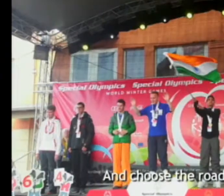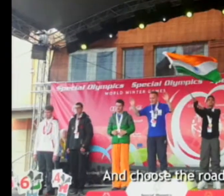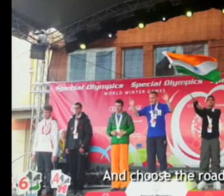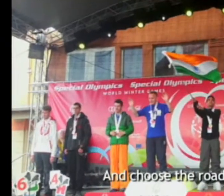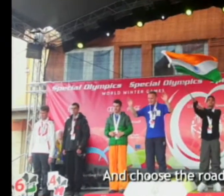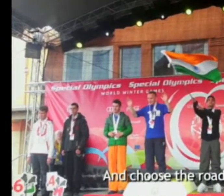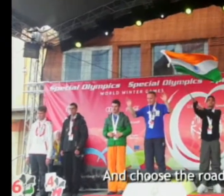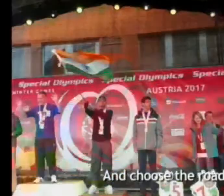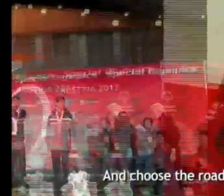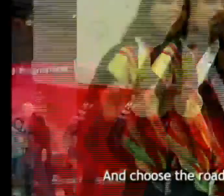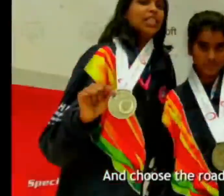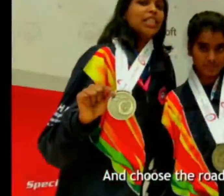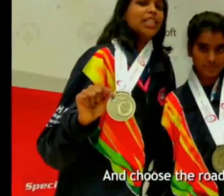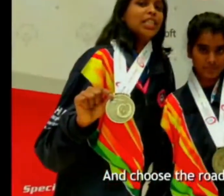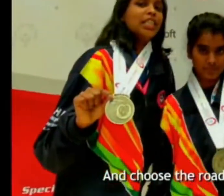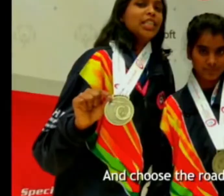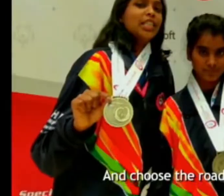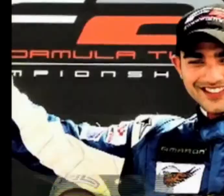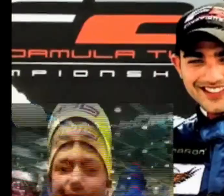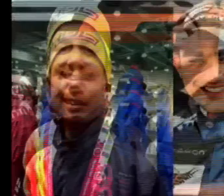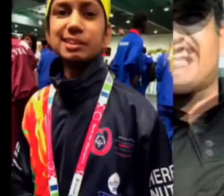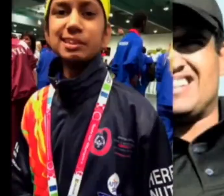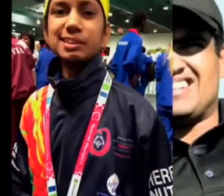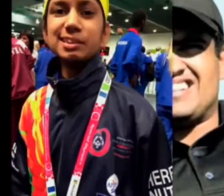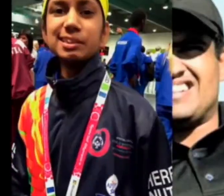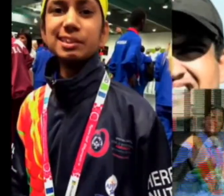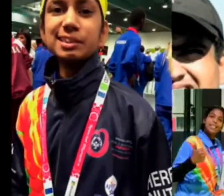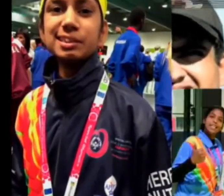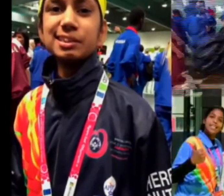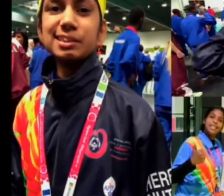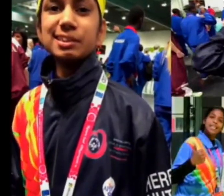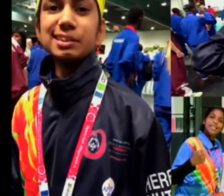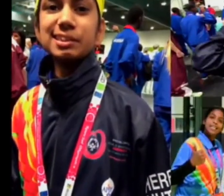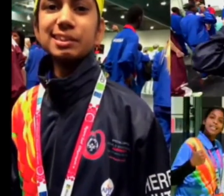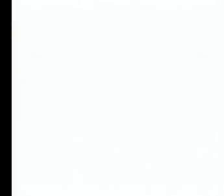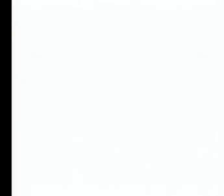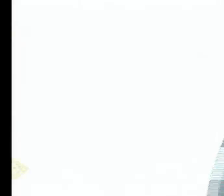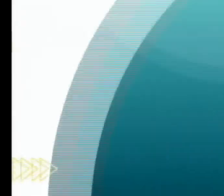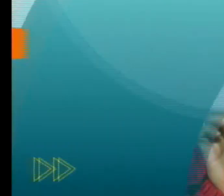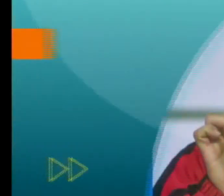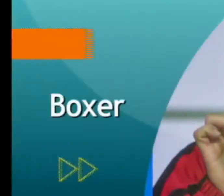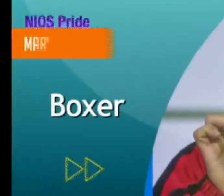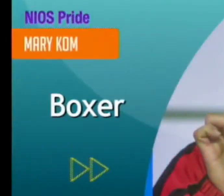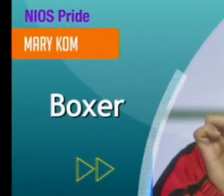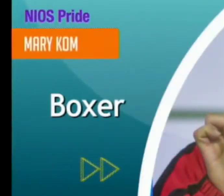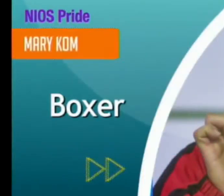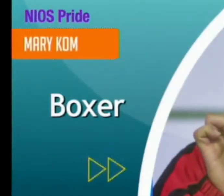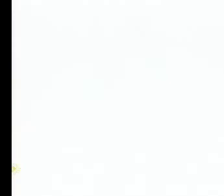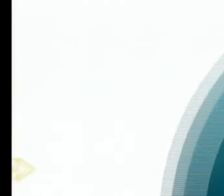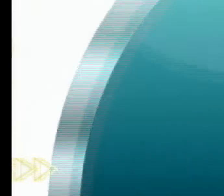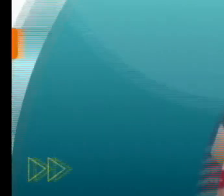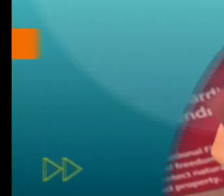रास्ता स्वयं चुने, कोई मन चाहा केंद्र चुने,